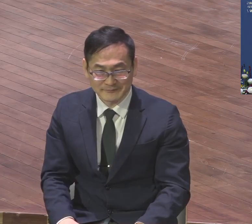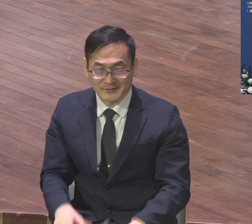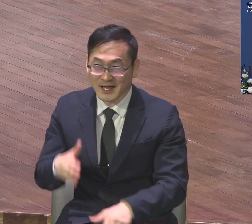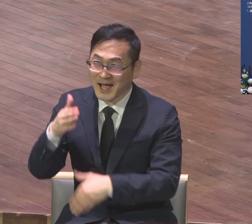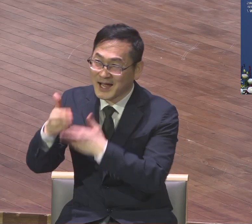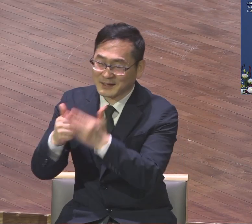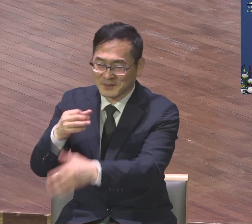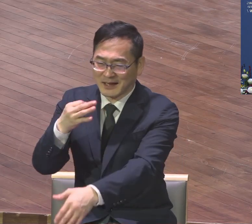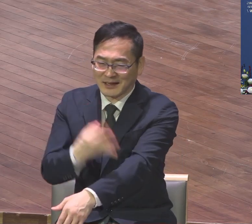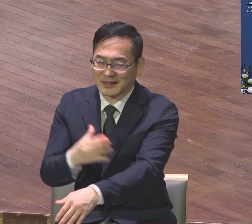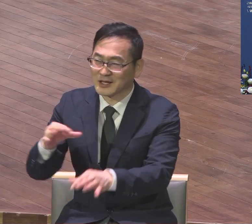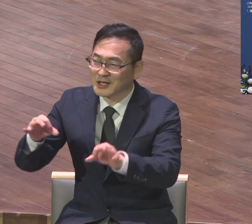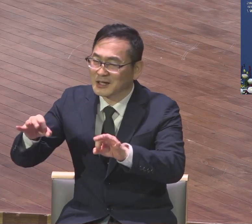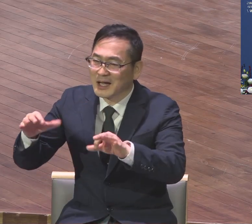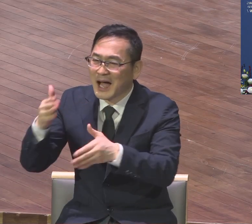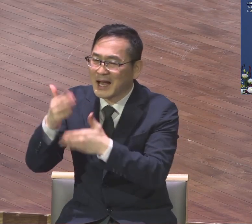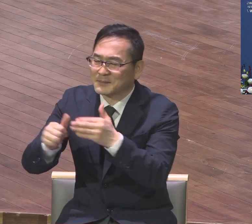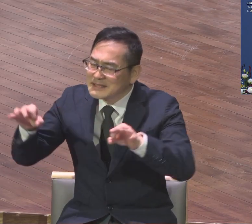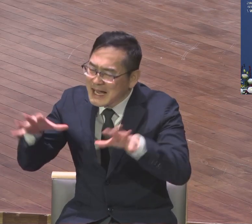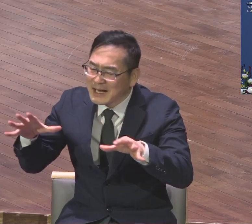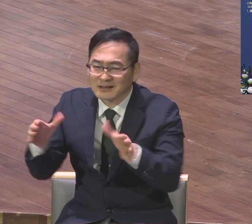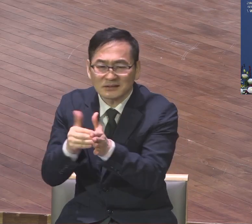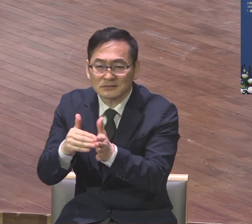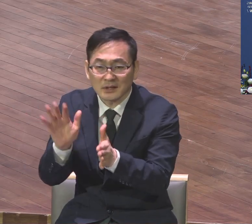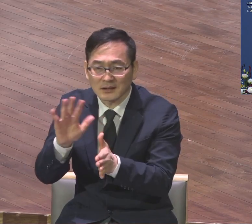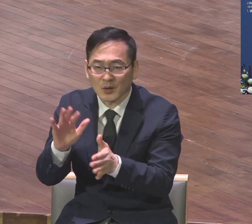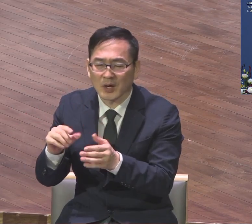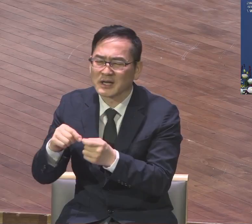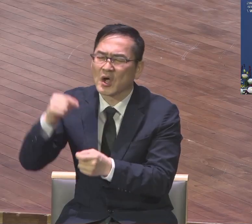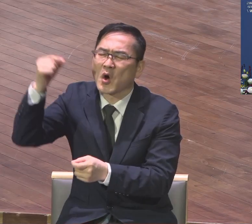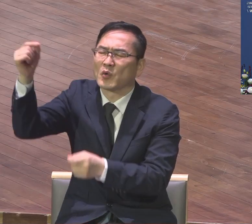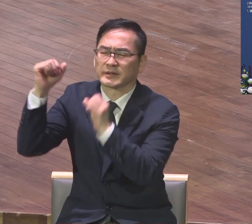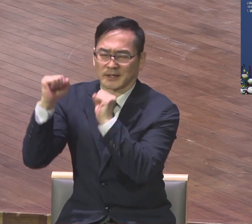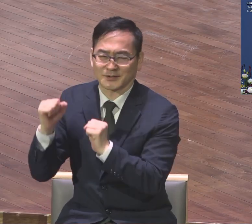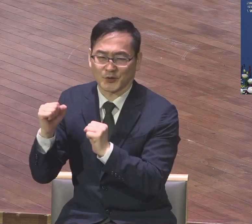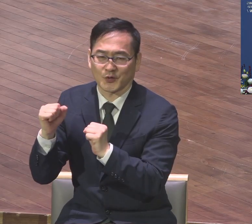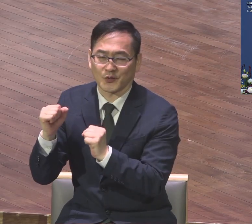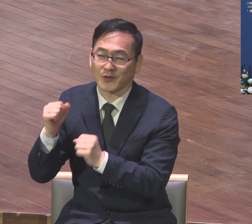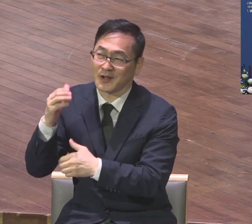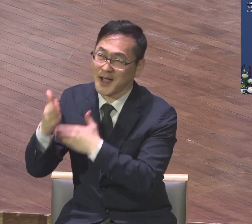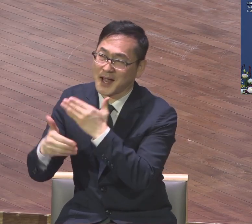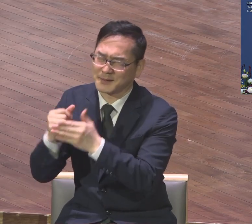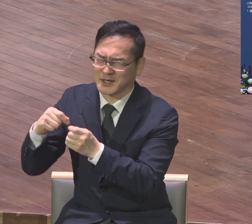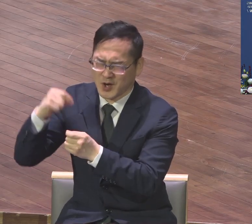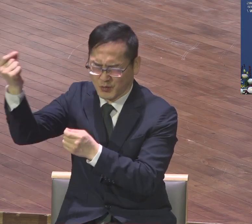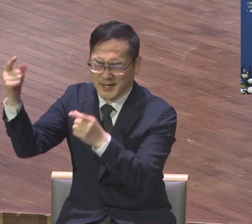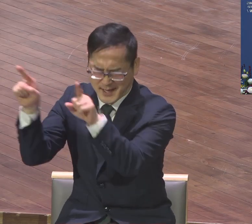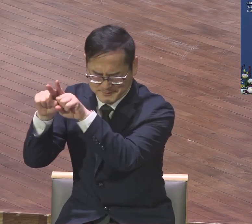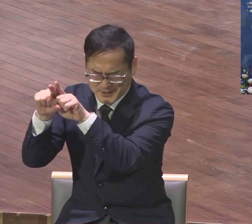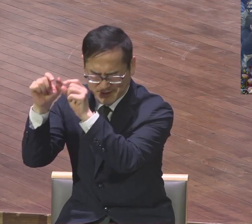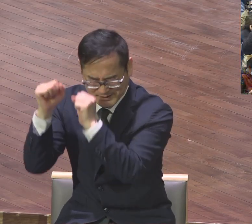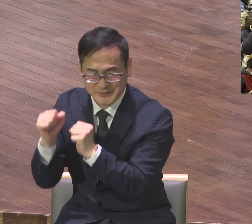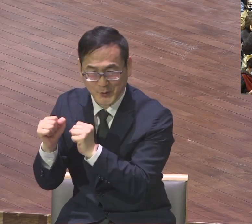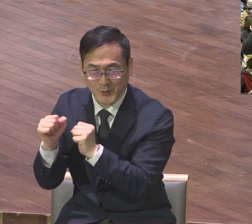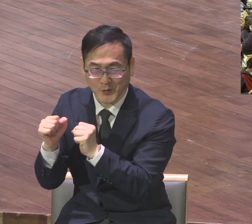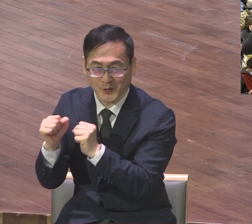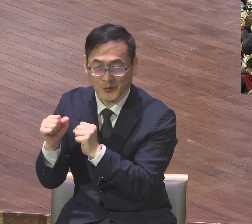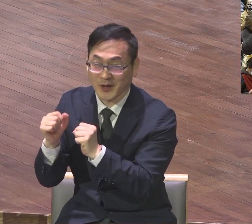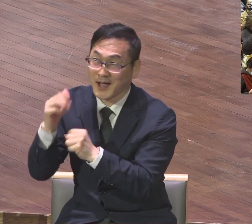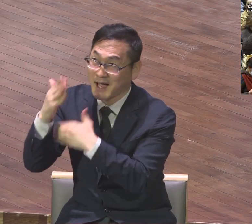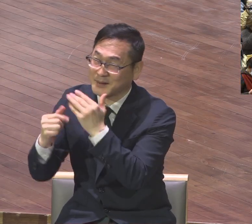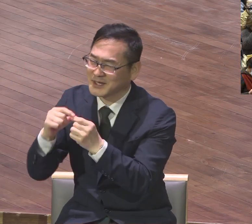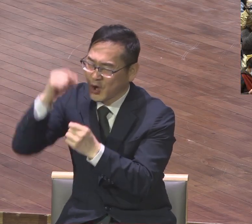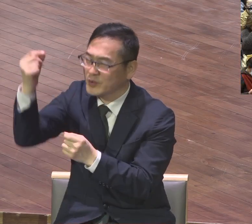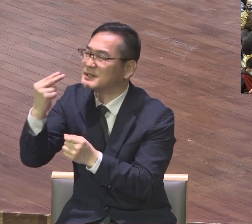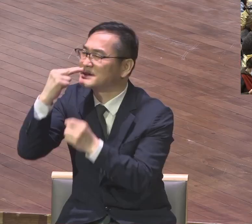계시고 영원하시고 하루가 첫날이고 첫날이 하루 같은 전능하신 하나님이 살아 계십니다. 여러분이